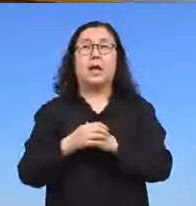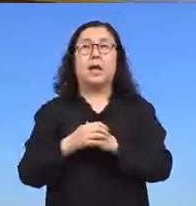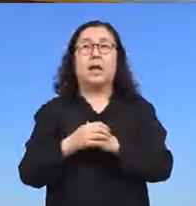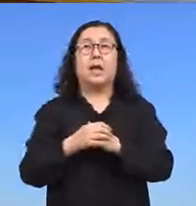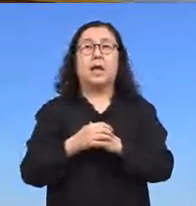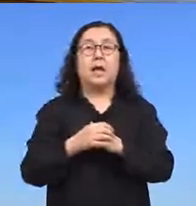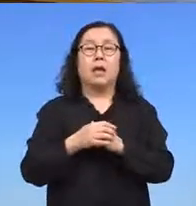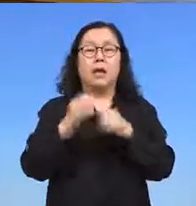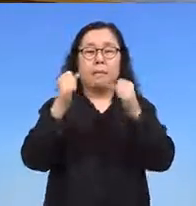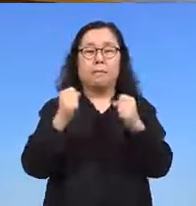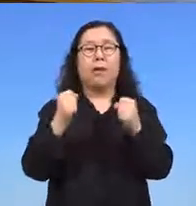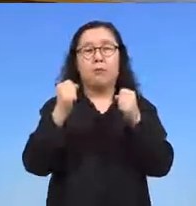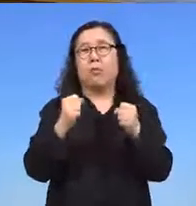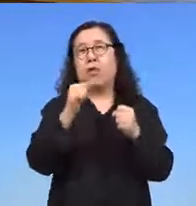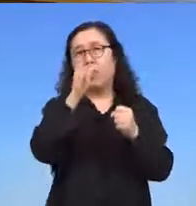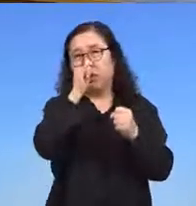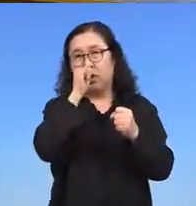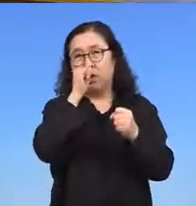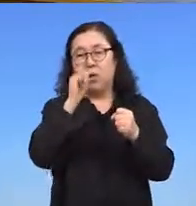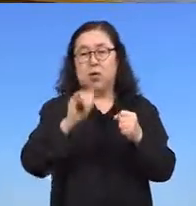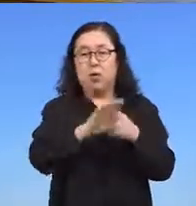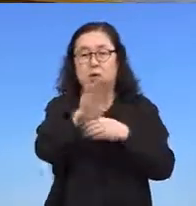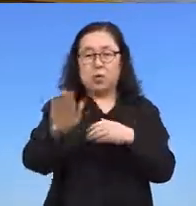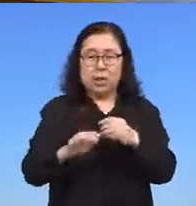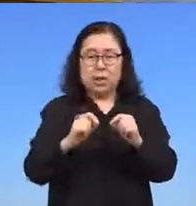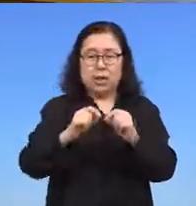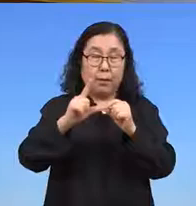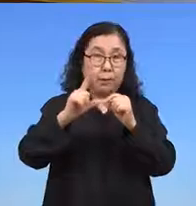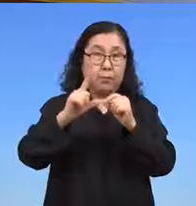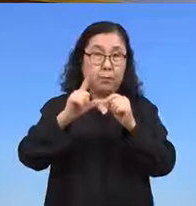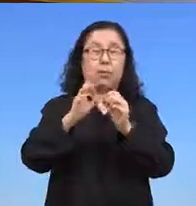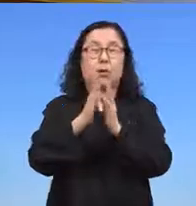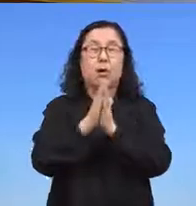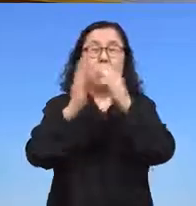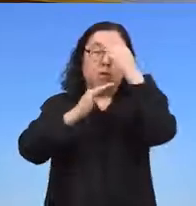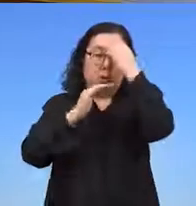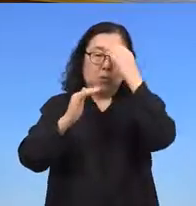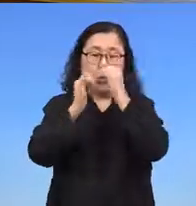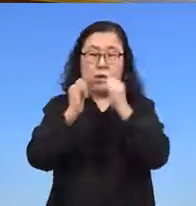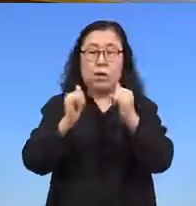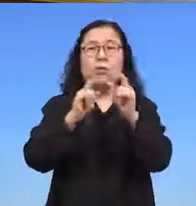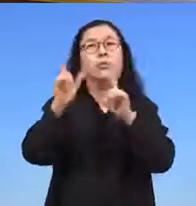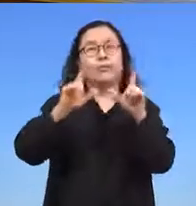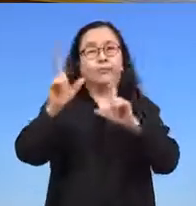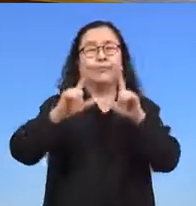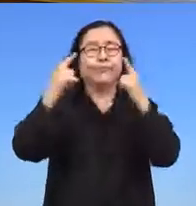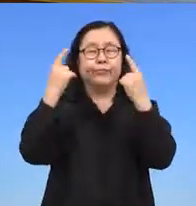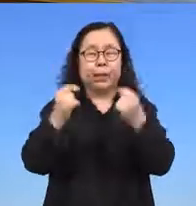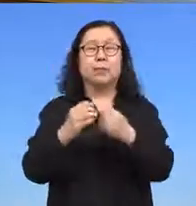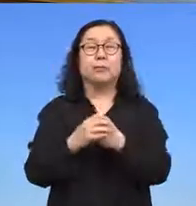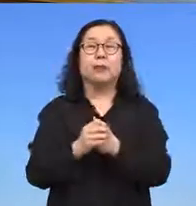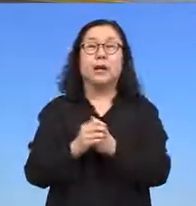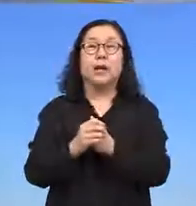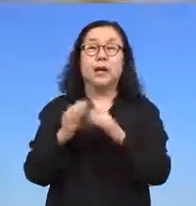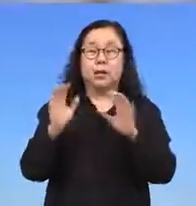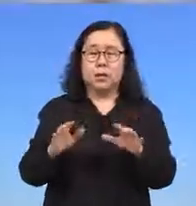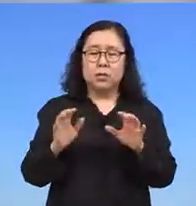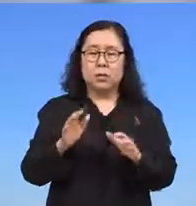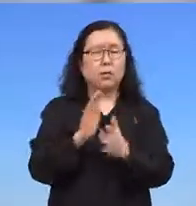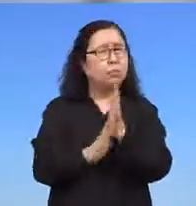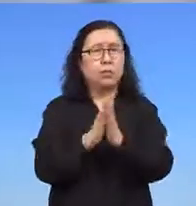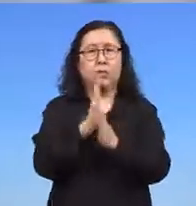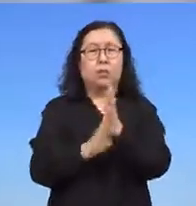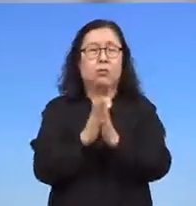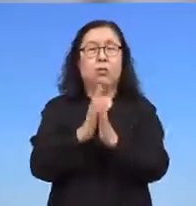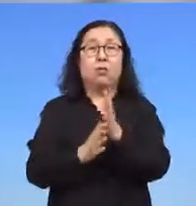없는 미래에 머물러 있는 것, 이게 오늘 대부분의 성도들의 모습이라고 저는 생각을 합니다.